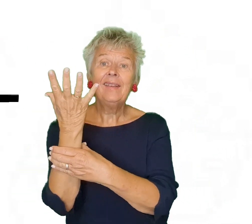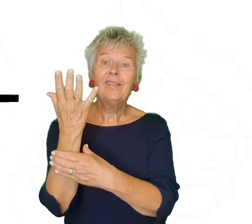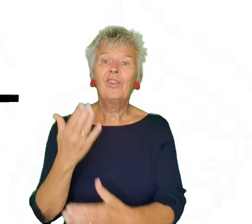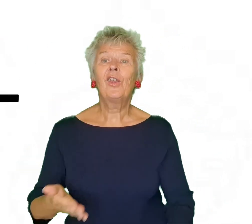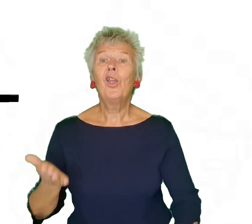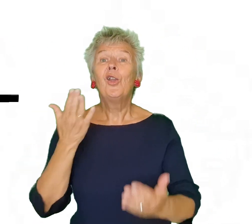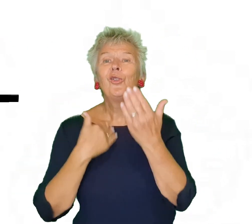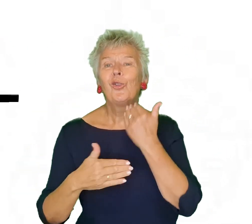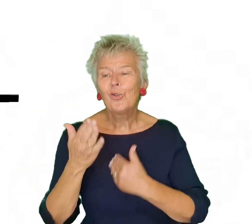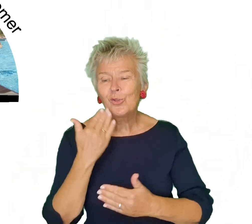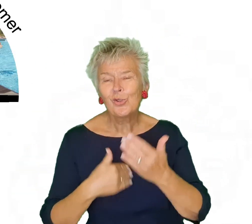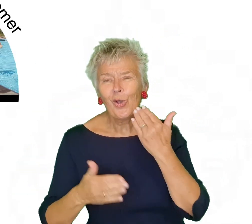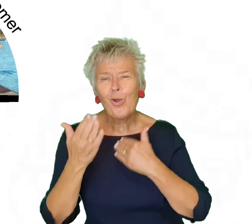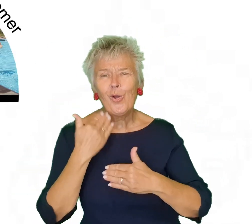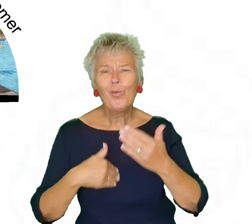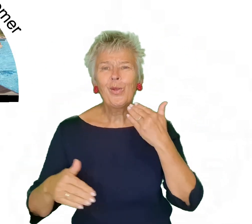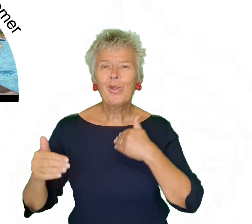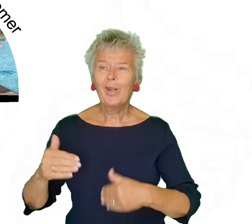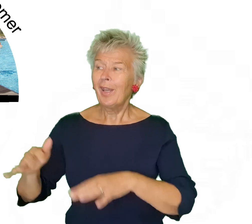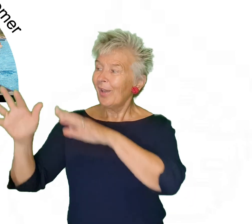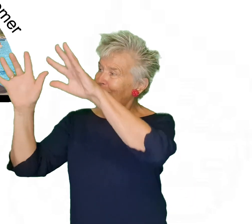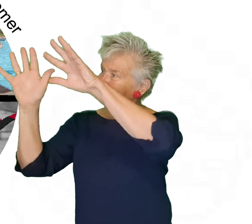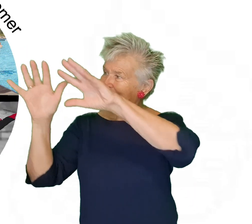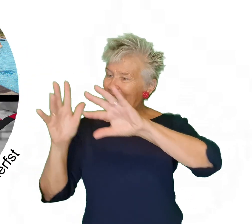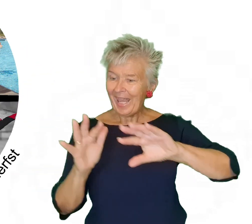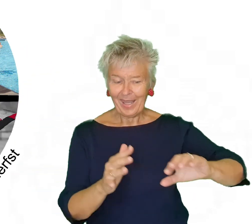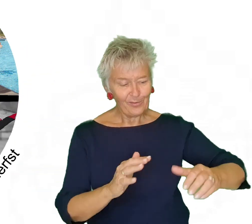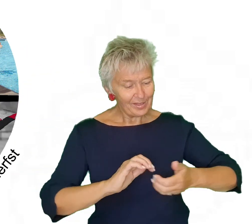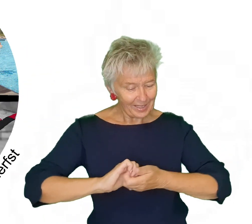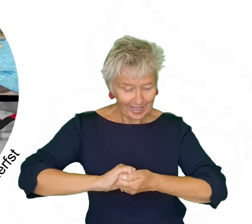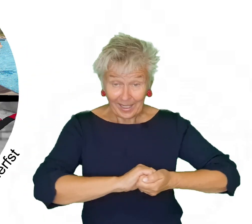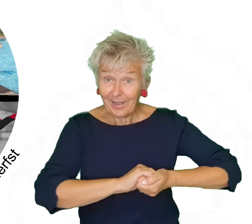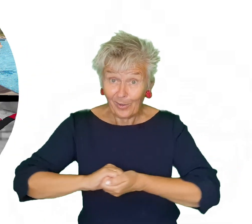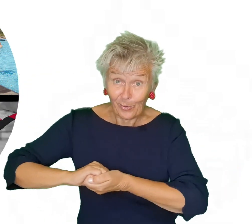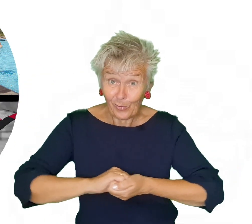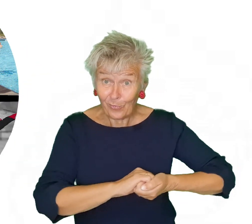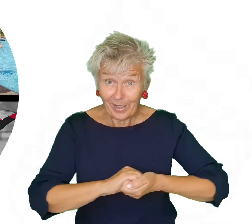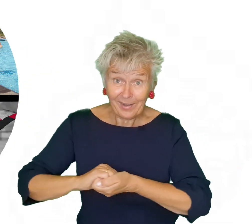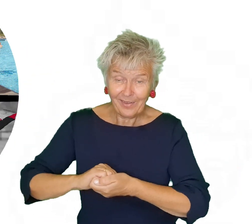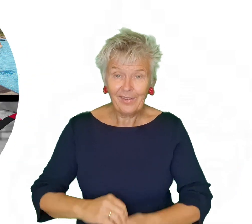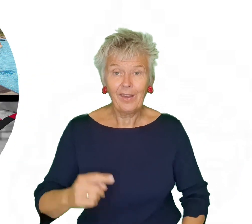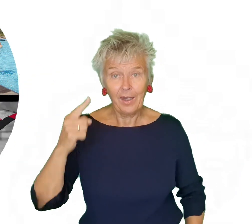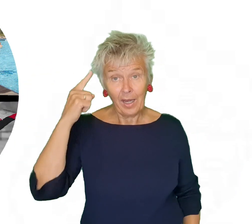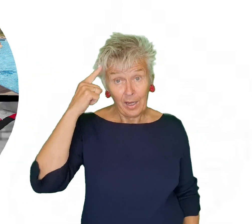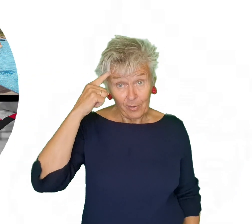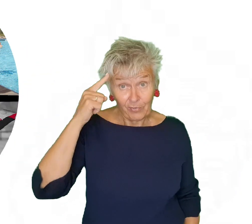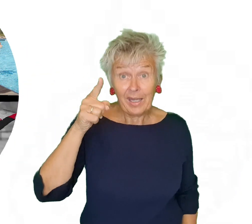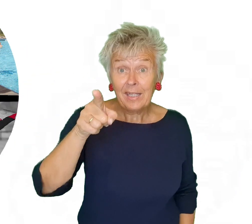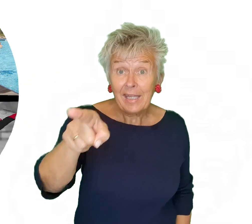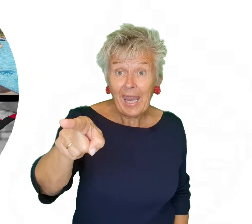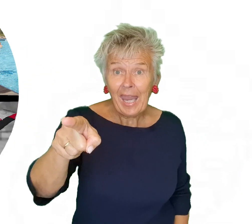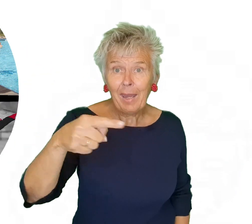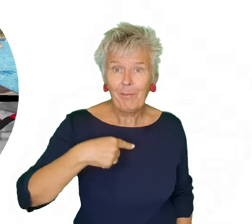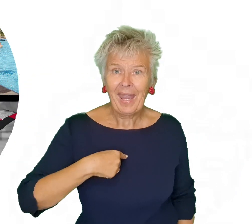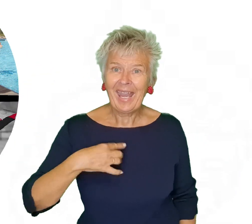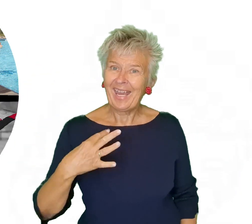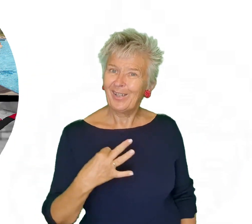lente De Zomer De Herfst En De Winter weet jij mij